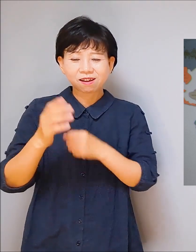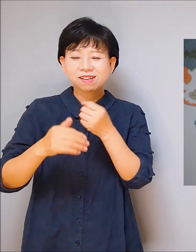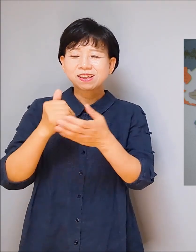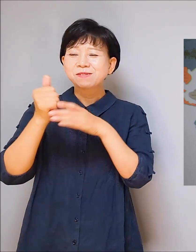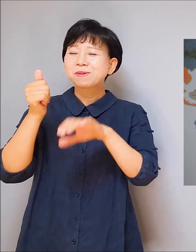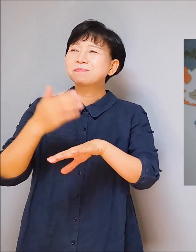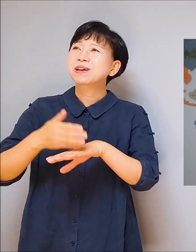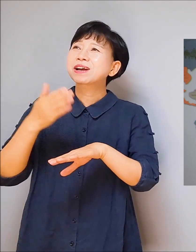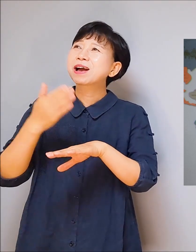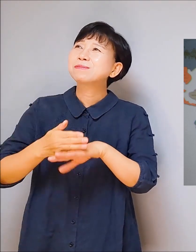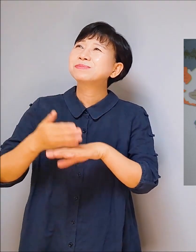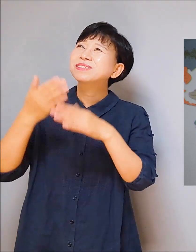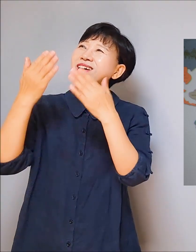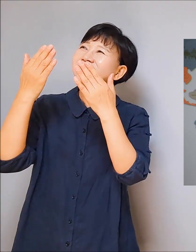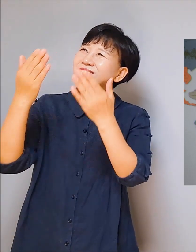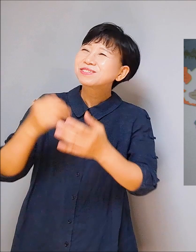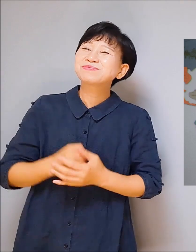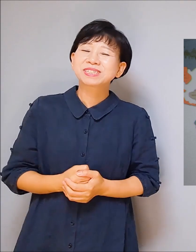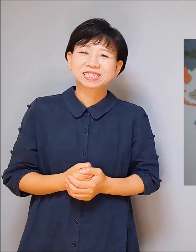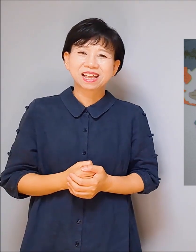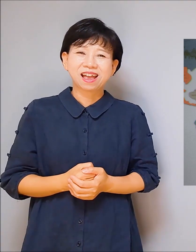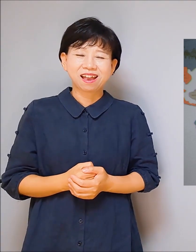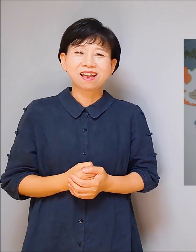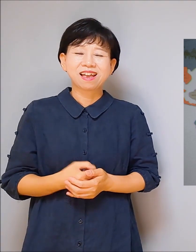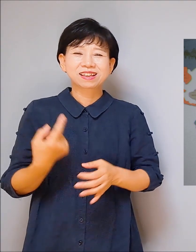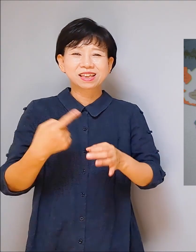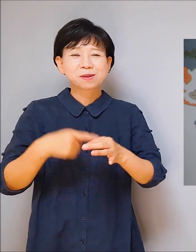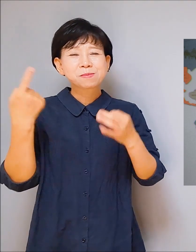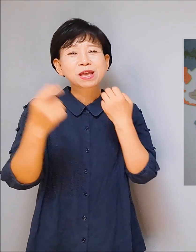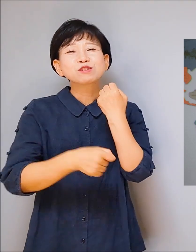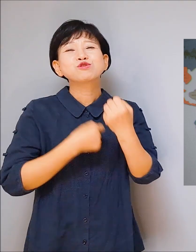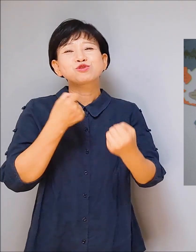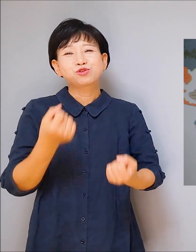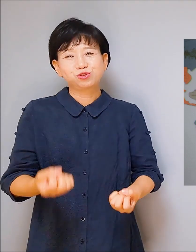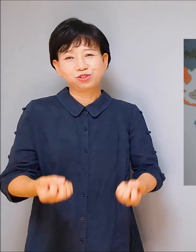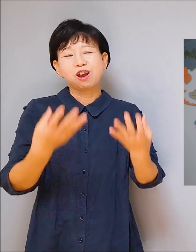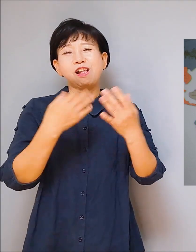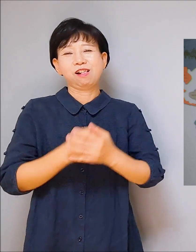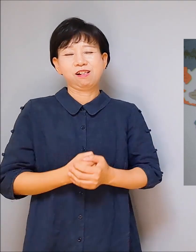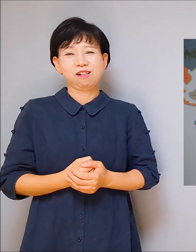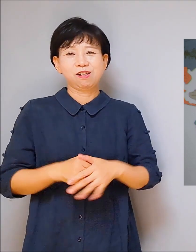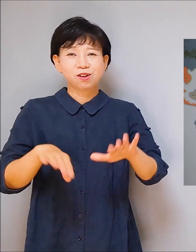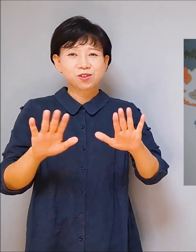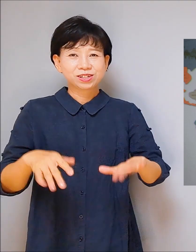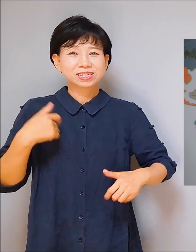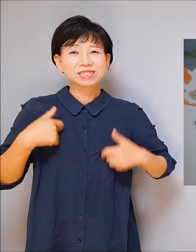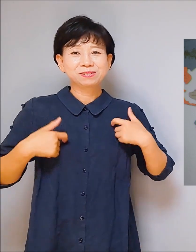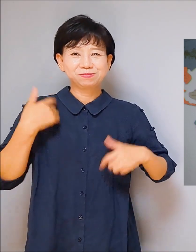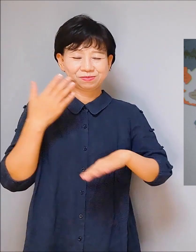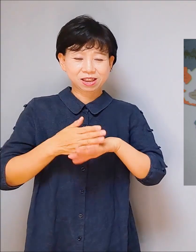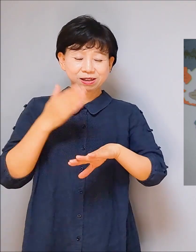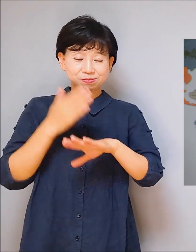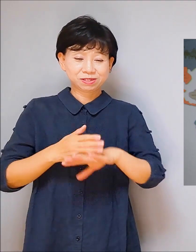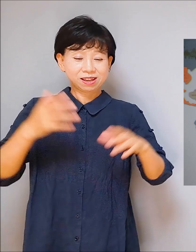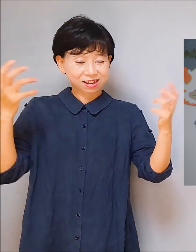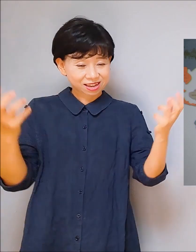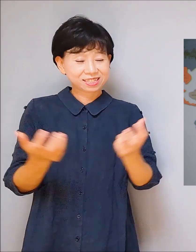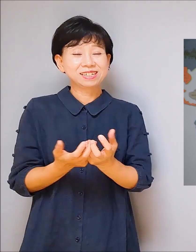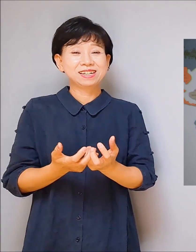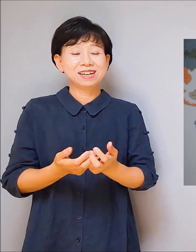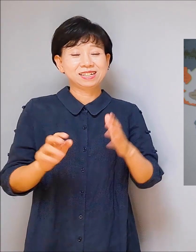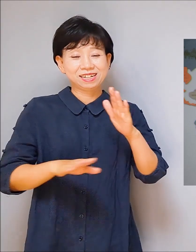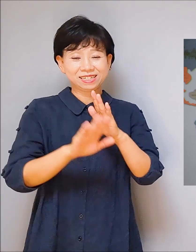게 맥주절입니다. 오늘 기쁨과 감사가 흘러넘치는 우리 모든 가정들 되실 수